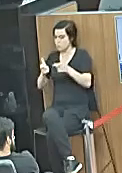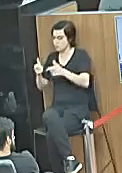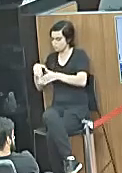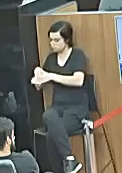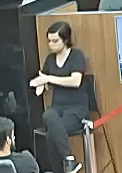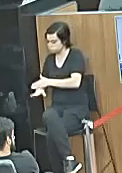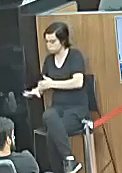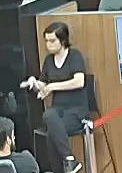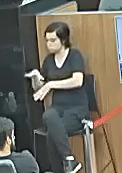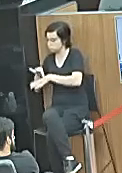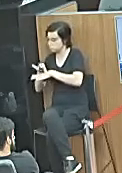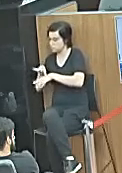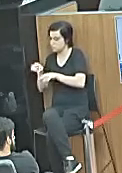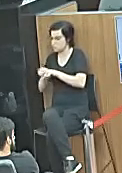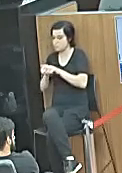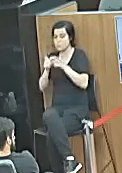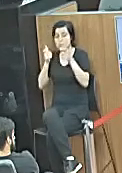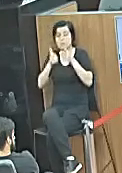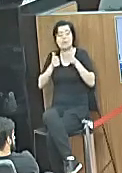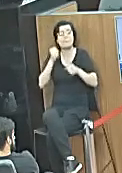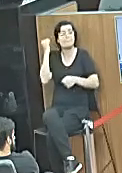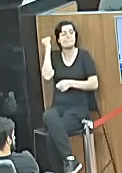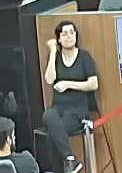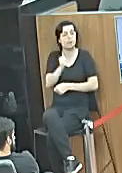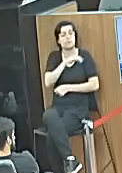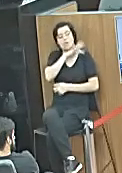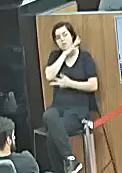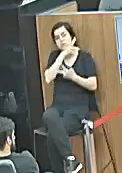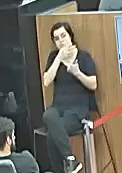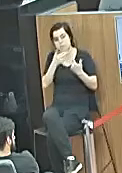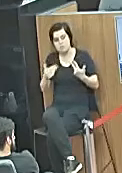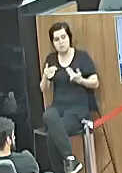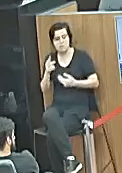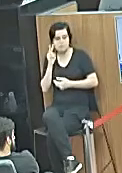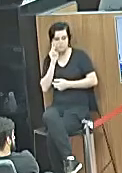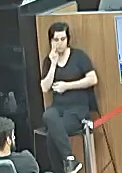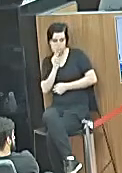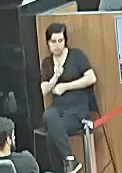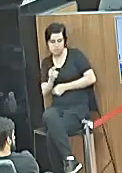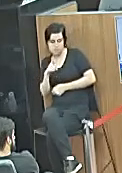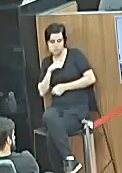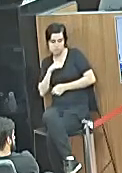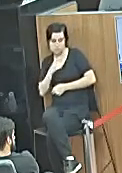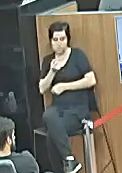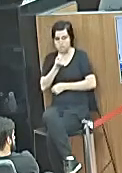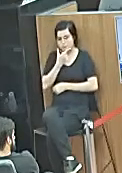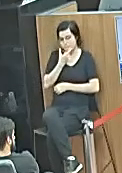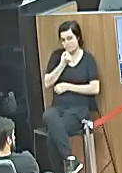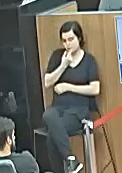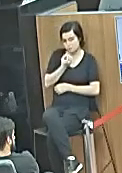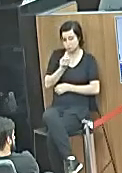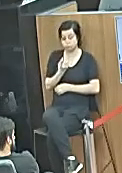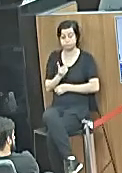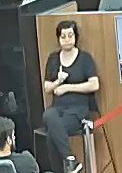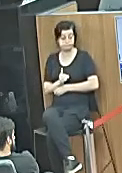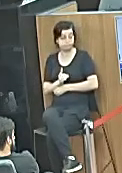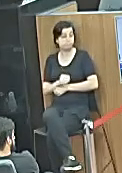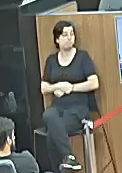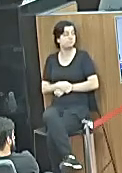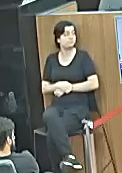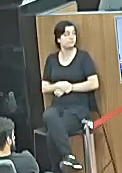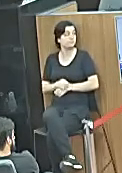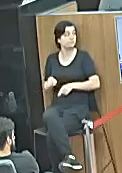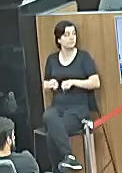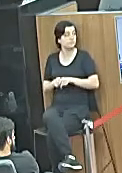abatedouros da presença de hormônios e antibióticos garantir a nomeação